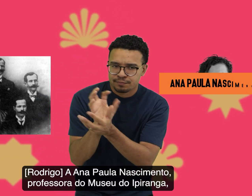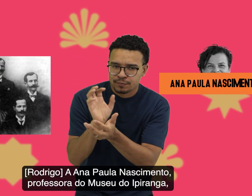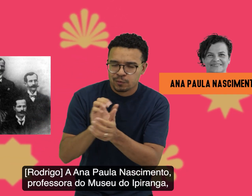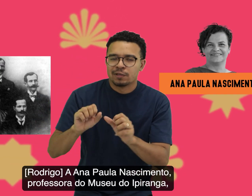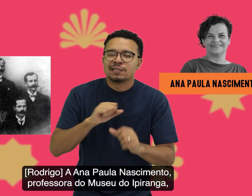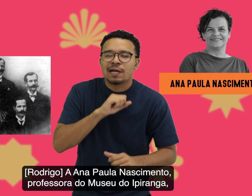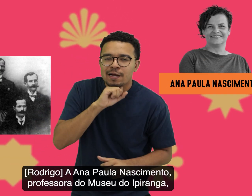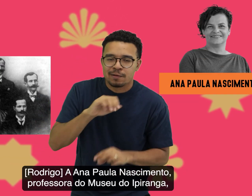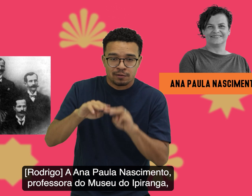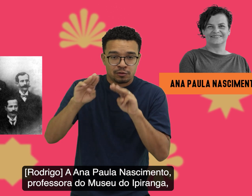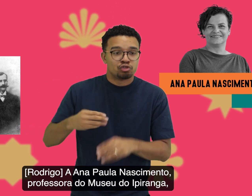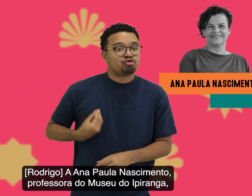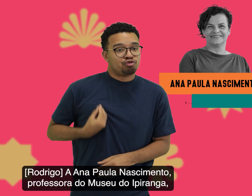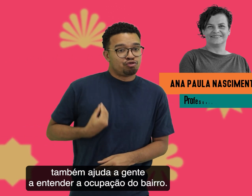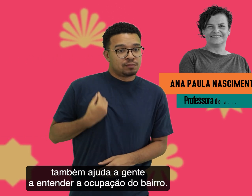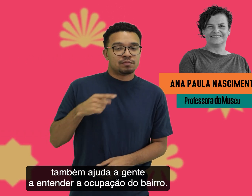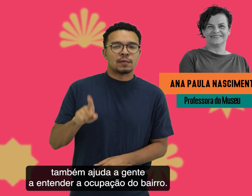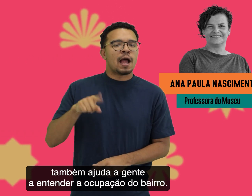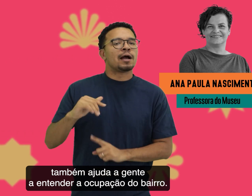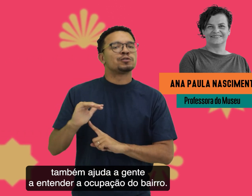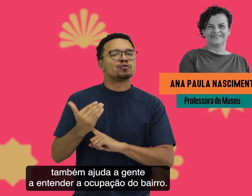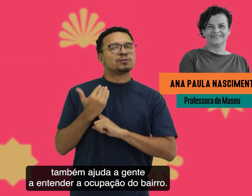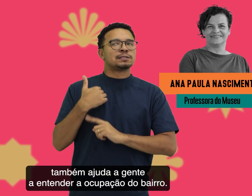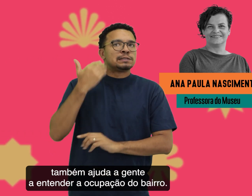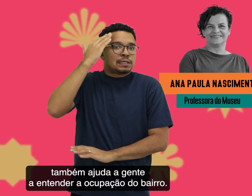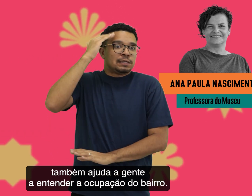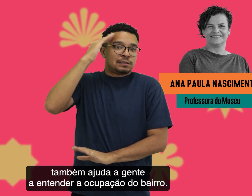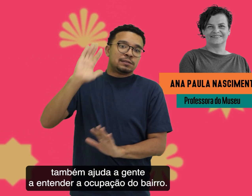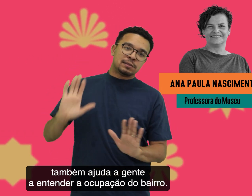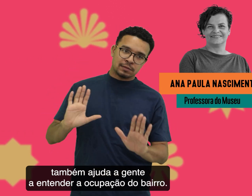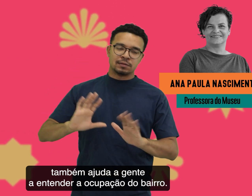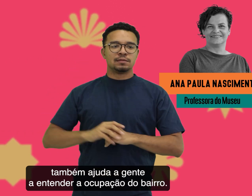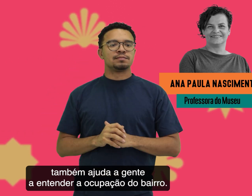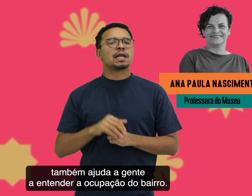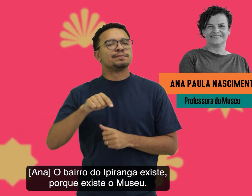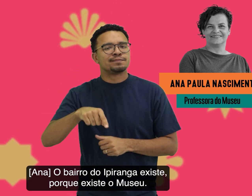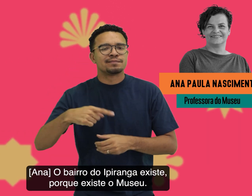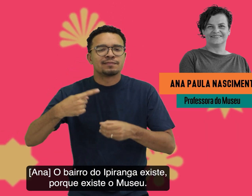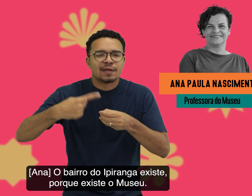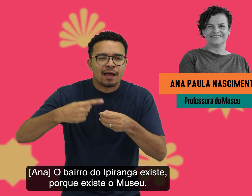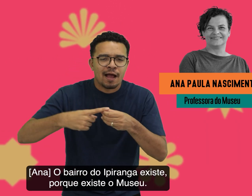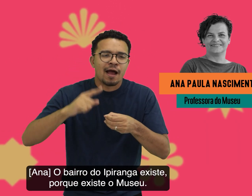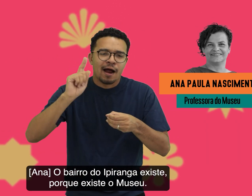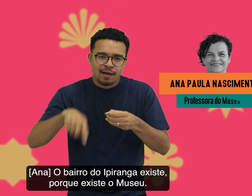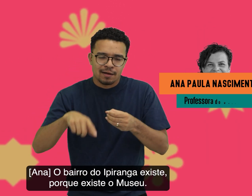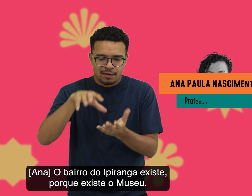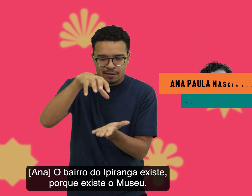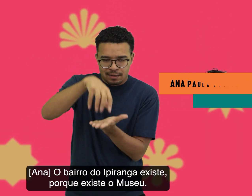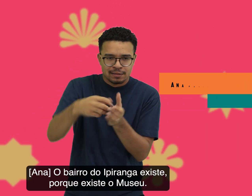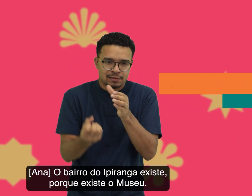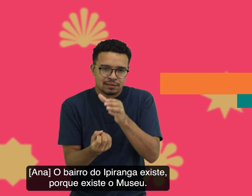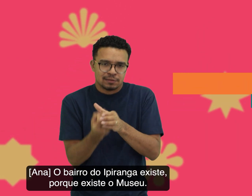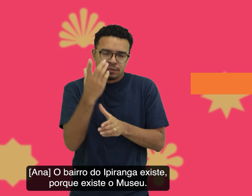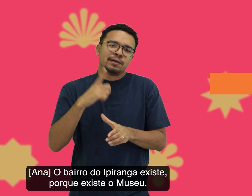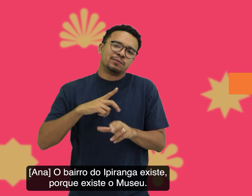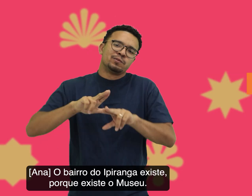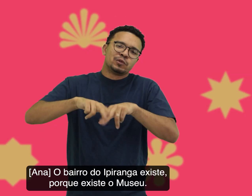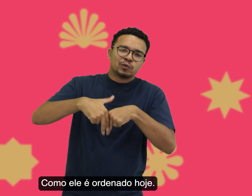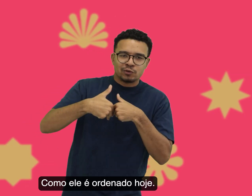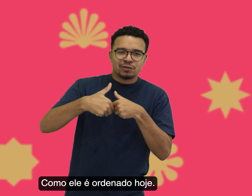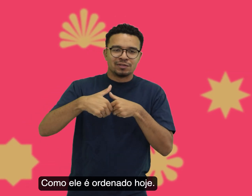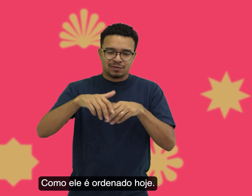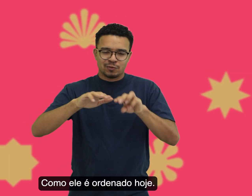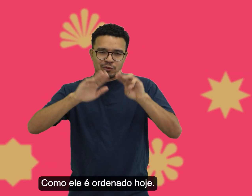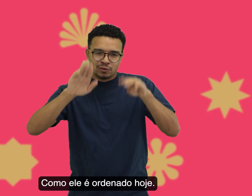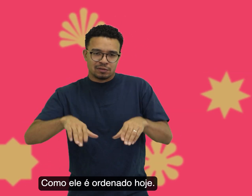A Ana Paula Nascimento, professora do Museu do Ipiranga, também ajuda a gente a entender a ocupação do bairro. O bairro do Ipiranga ele existe porque